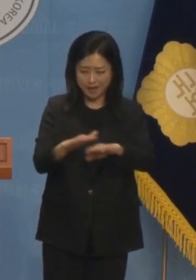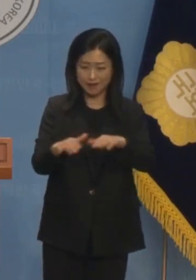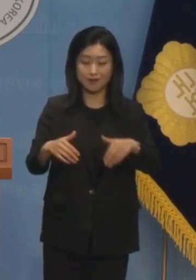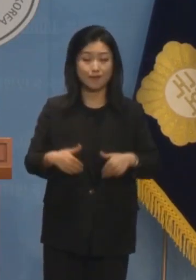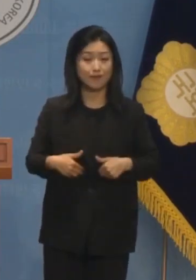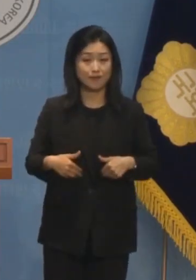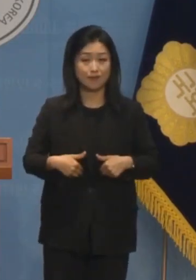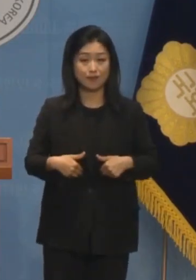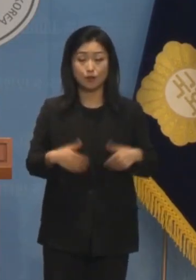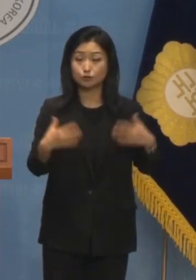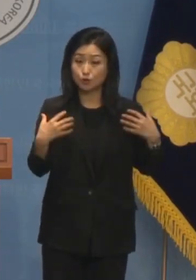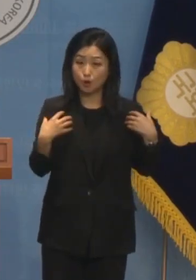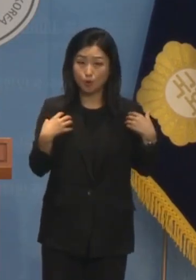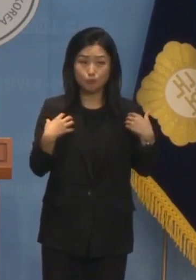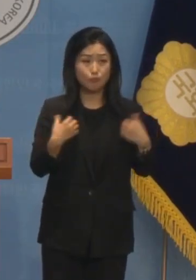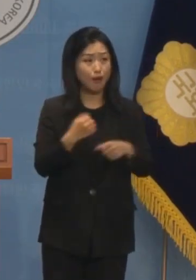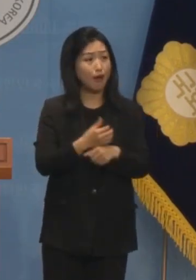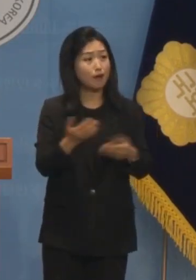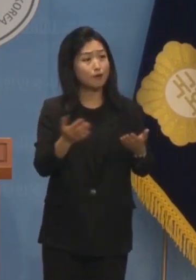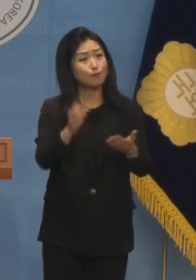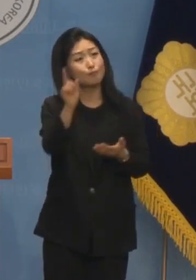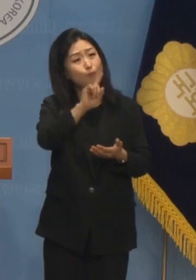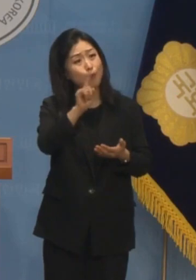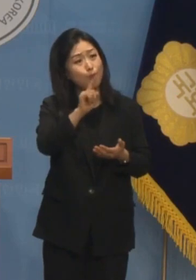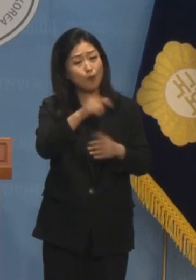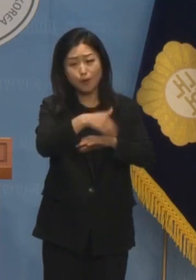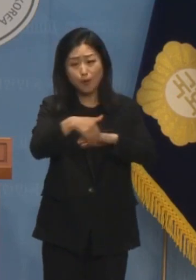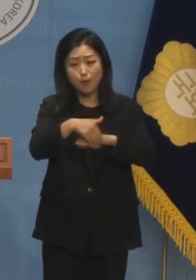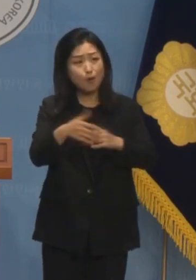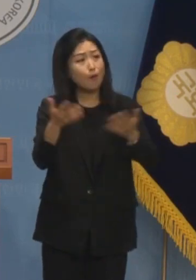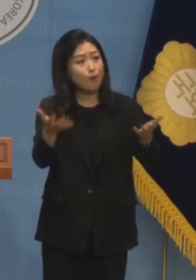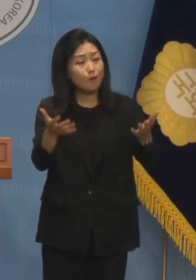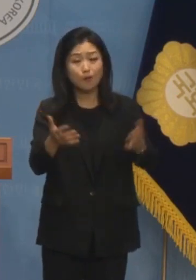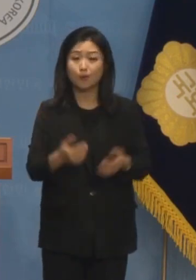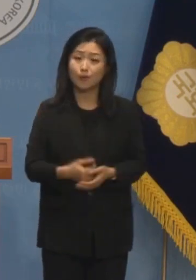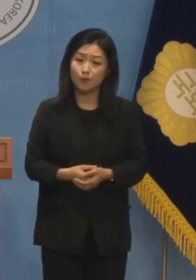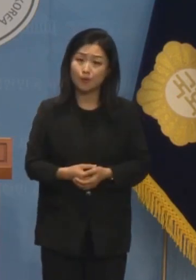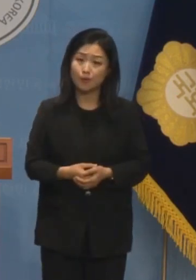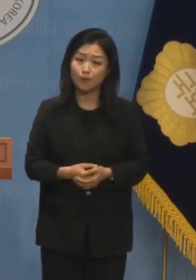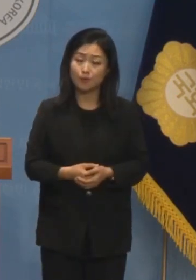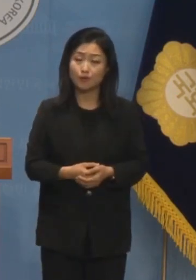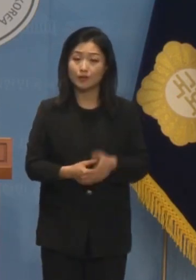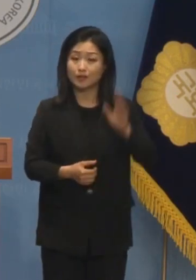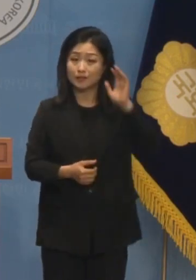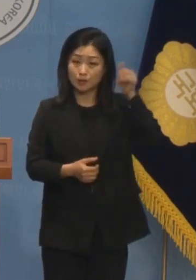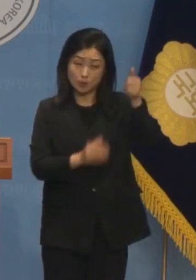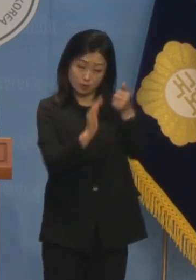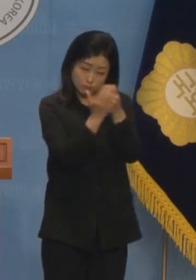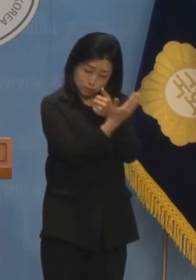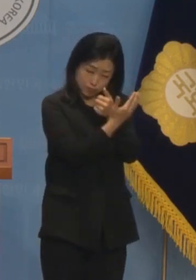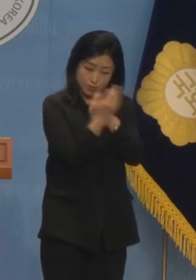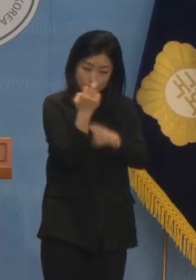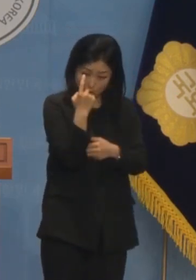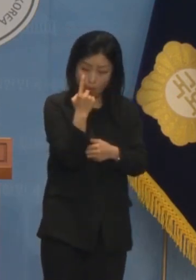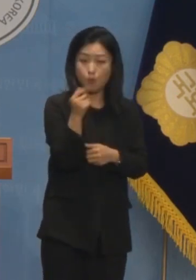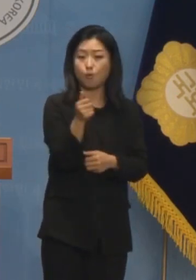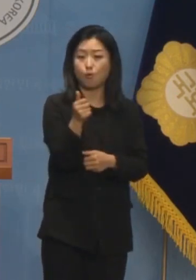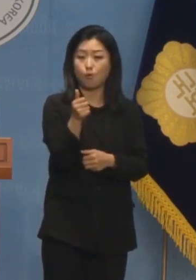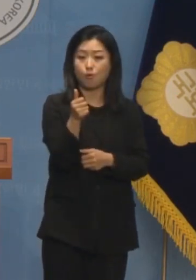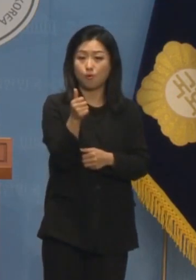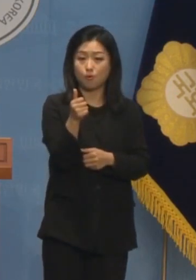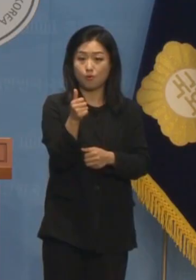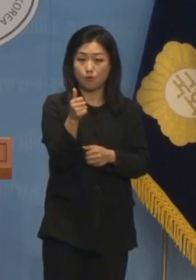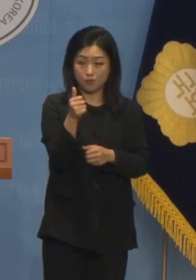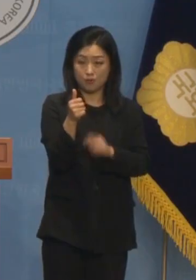절실한데도 정부는 도대체 무슨 대책을 가지고 있습니까? 윤 대통령의 심기경호 책임자의 국방을